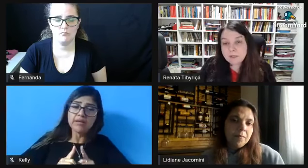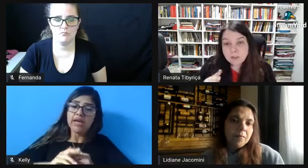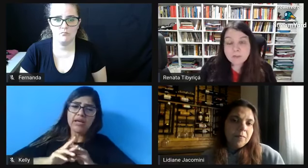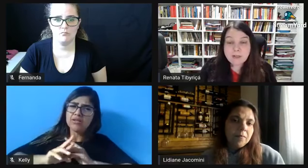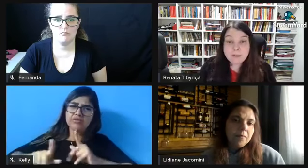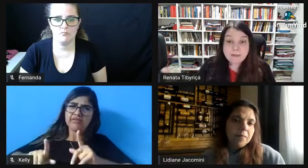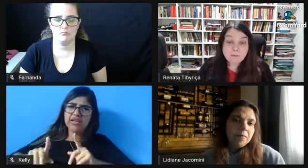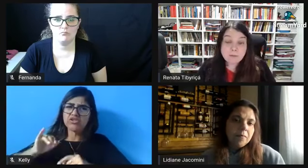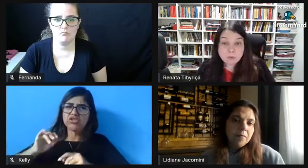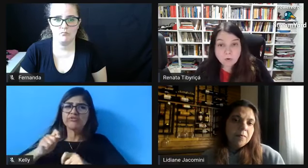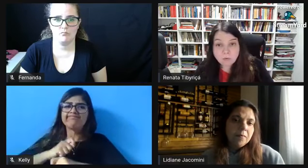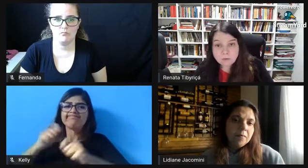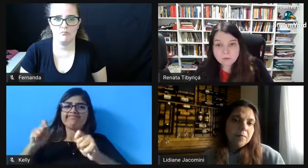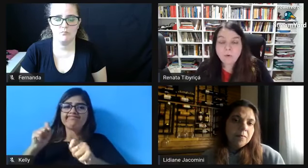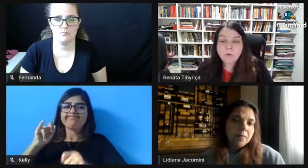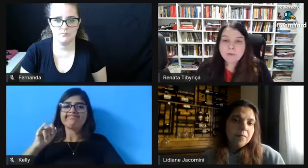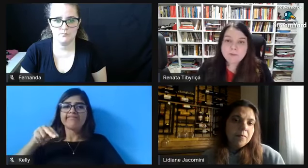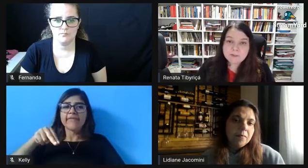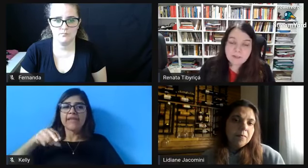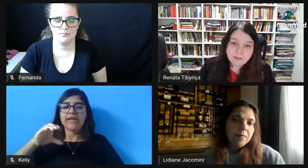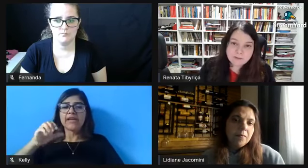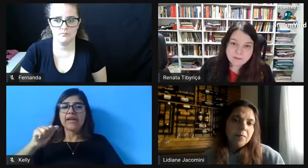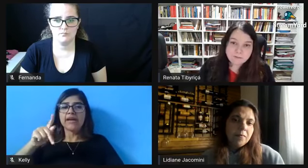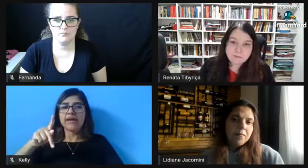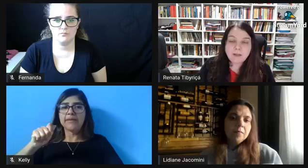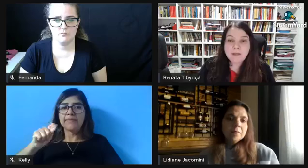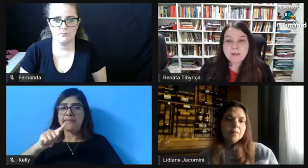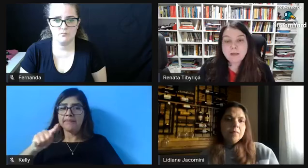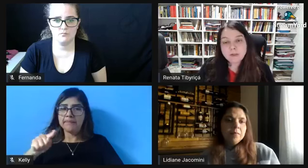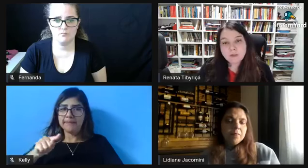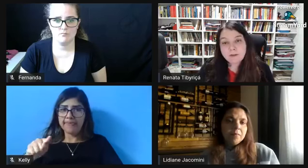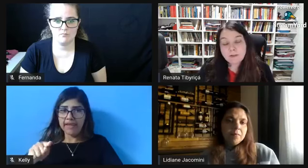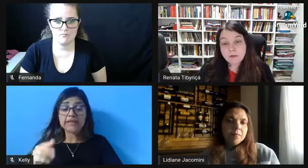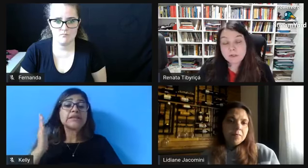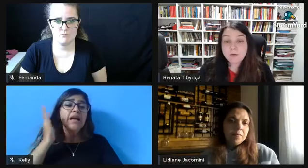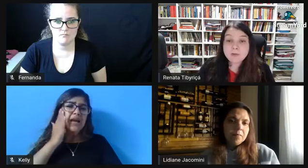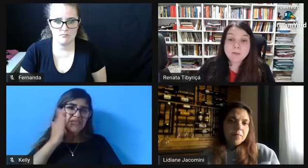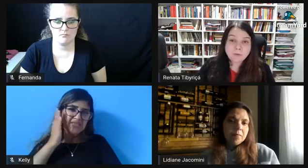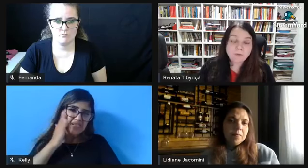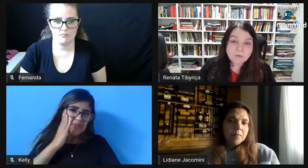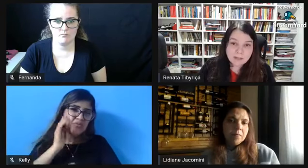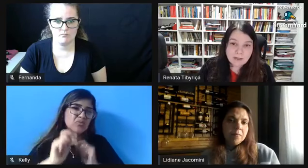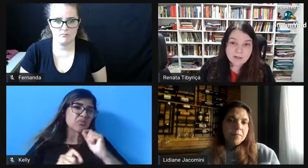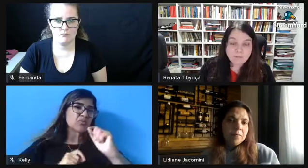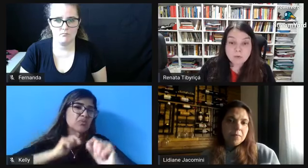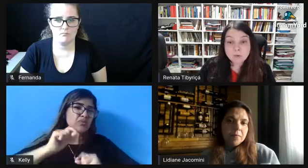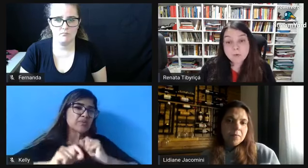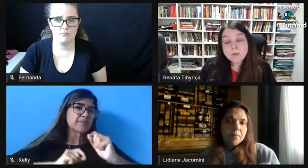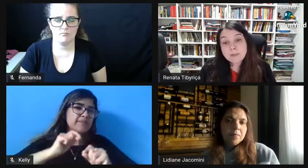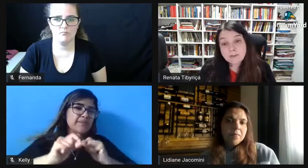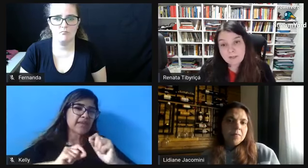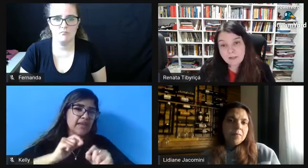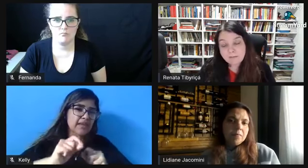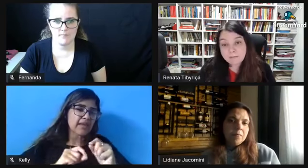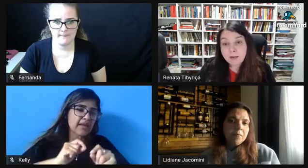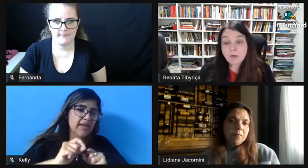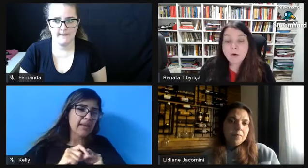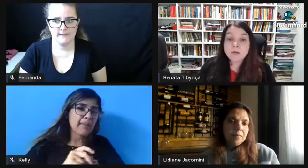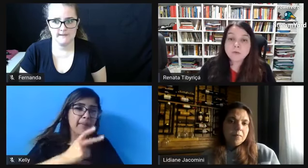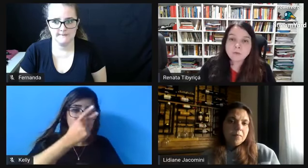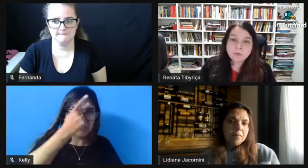Mas a gente sabe que tem pessoas com deficiência, né, e aí a gente vai ter, acho que no caso da surdo-cegueira, pessoas que